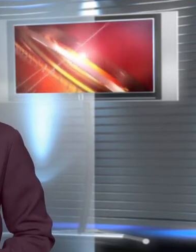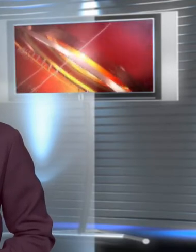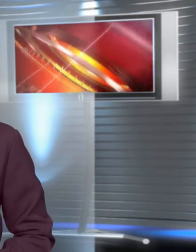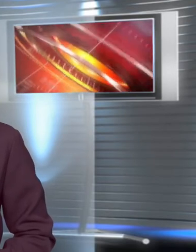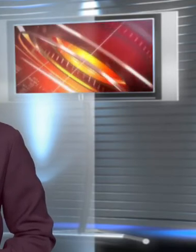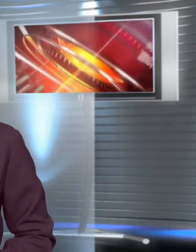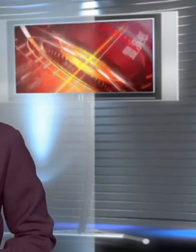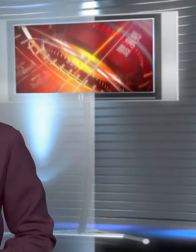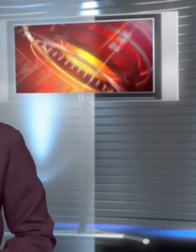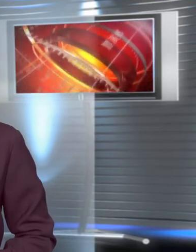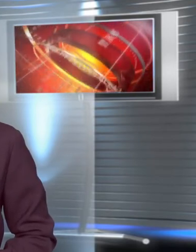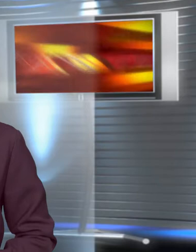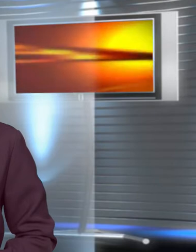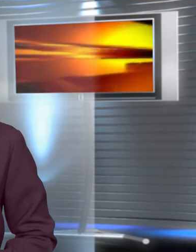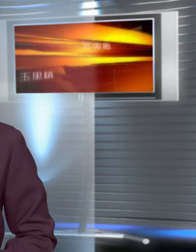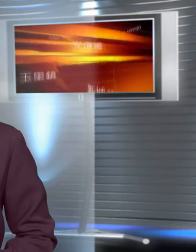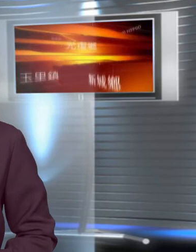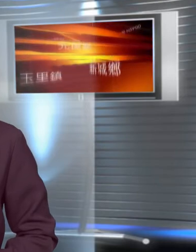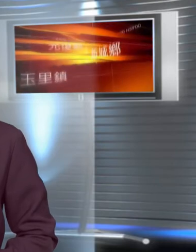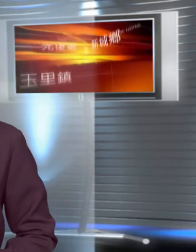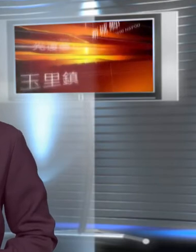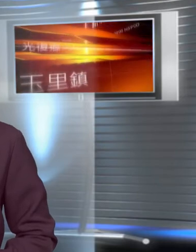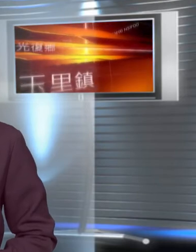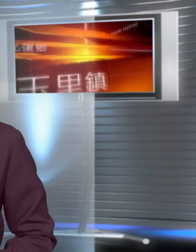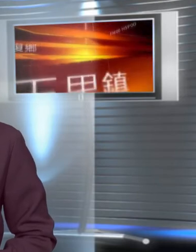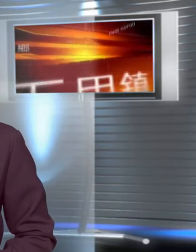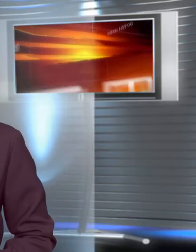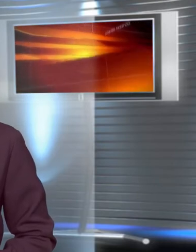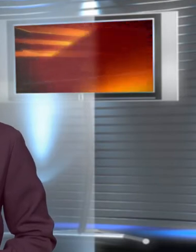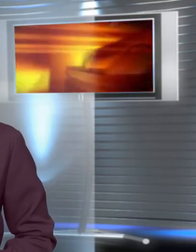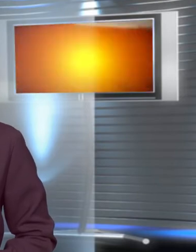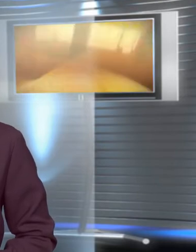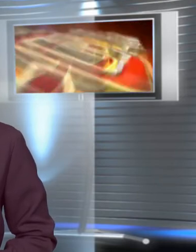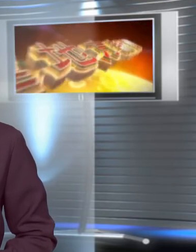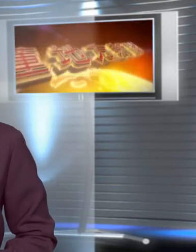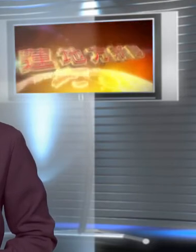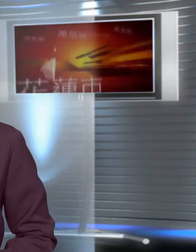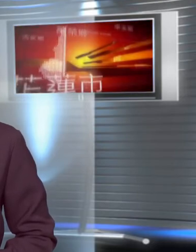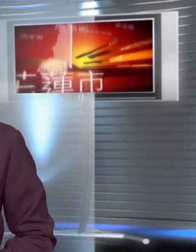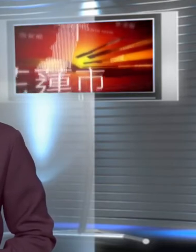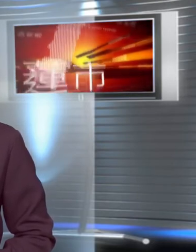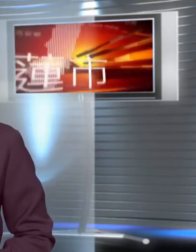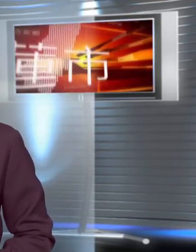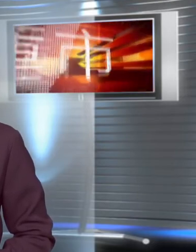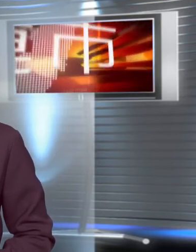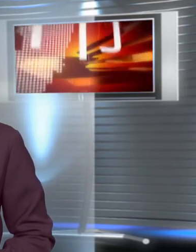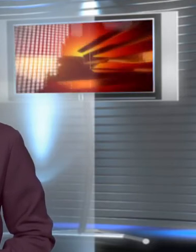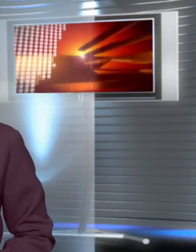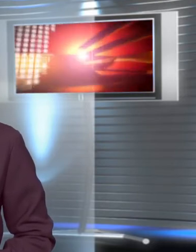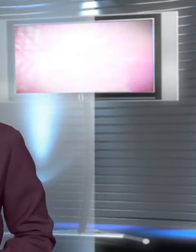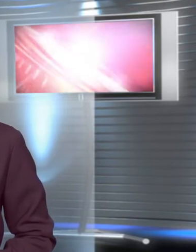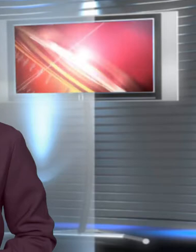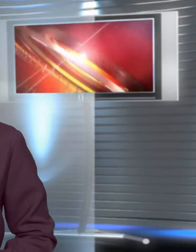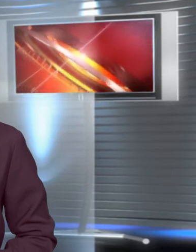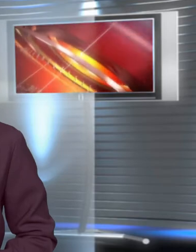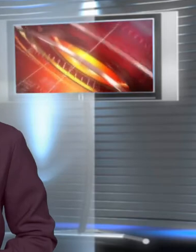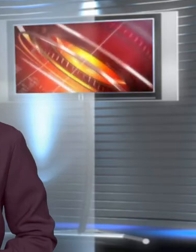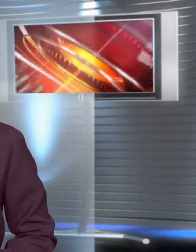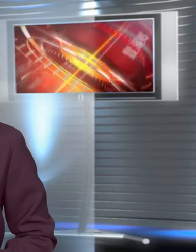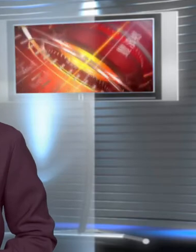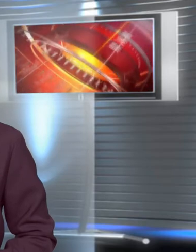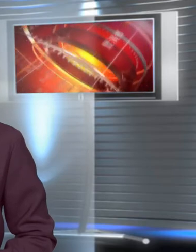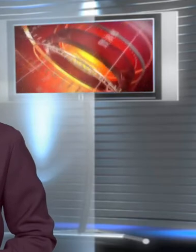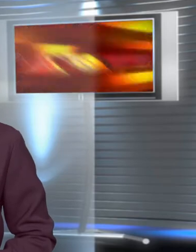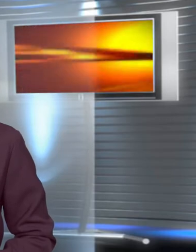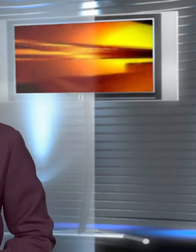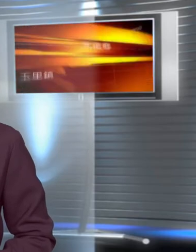6万人次，取消唾液 PCR 检测，检疫处所得全程采一人一室，请民众尽速接种疫苗，并配合落